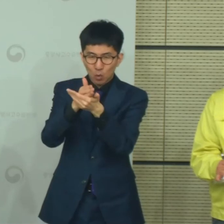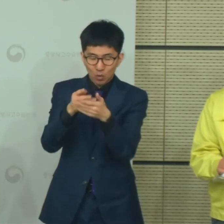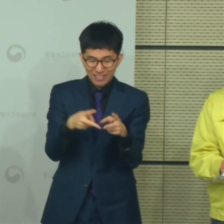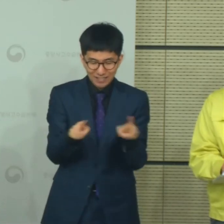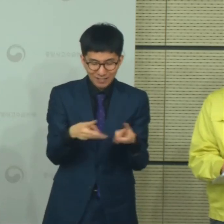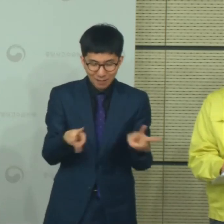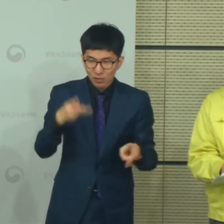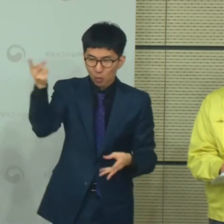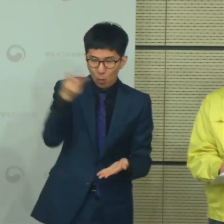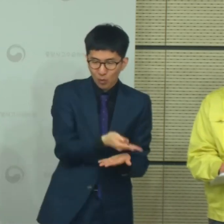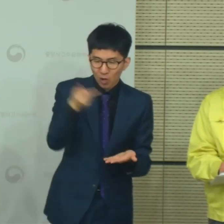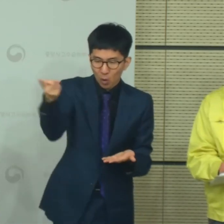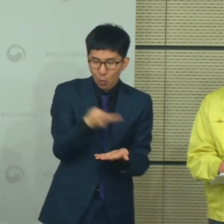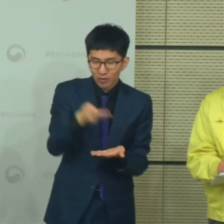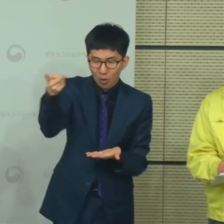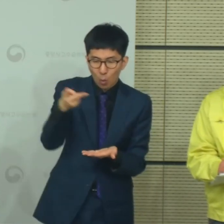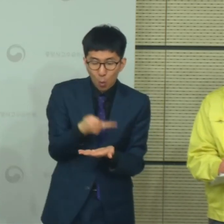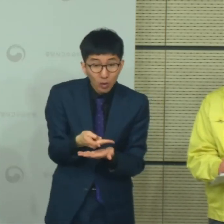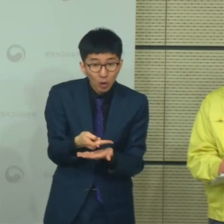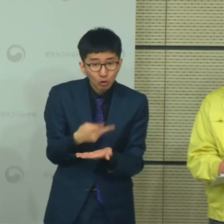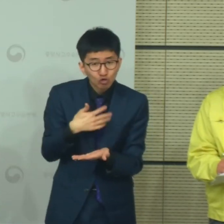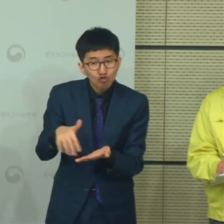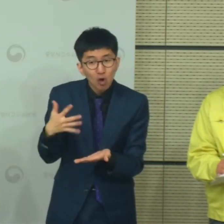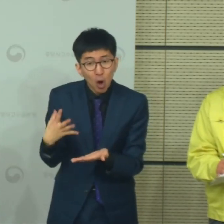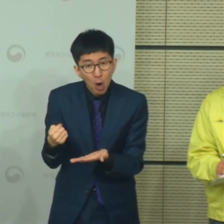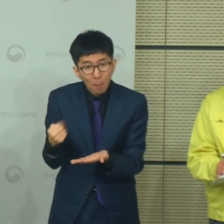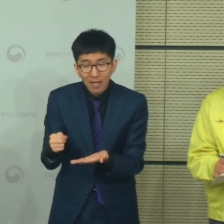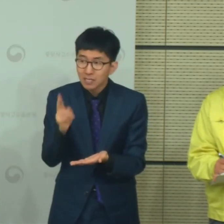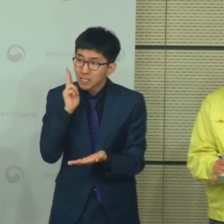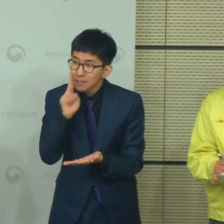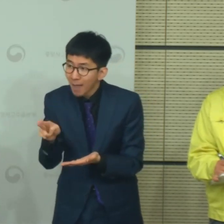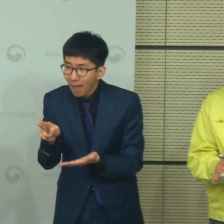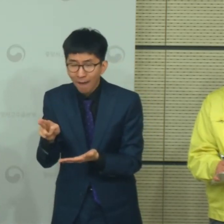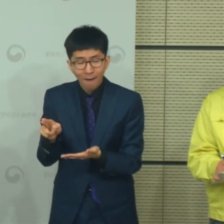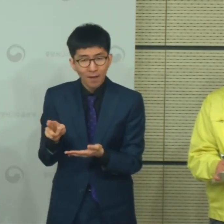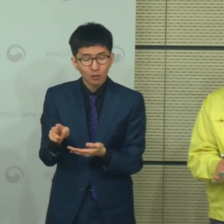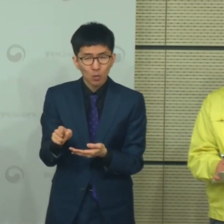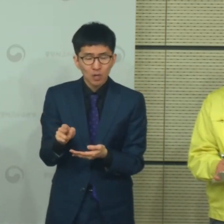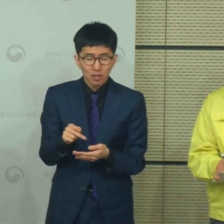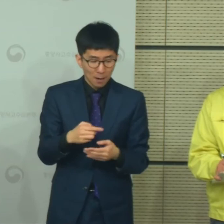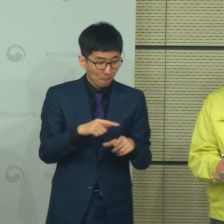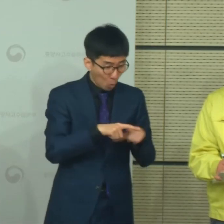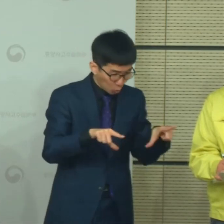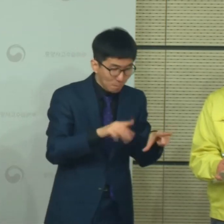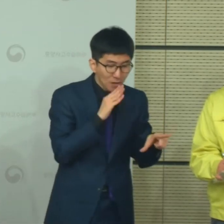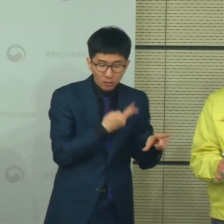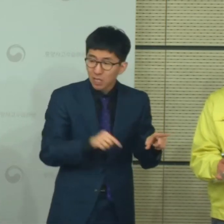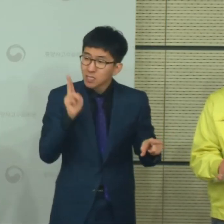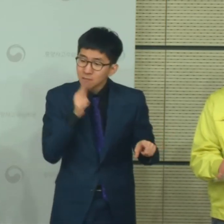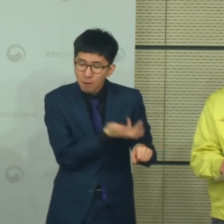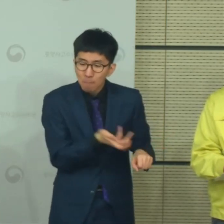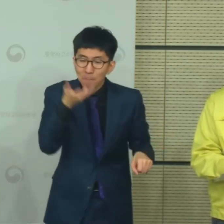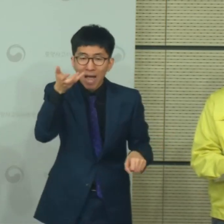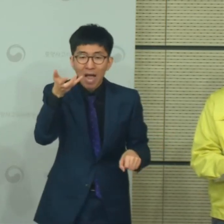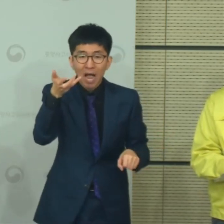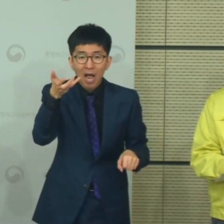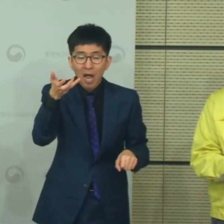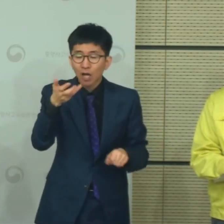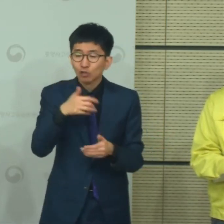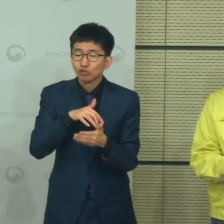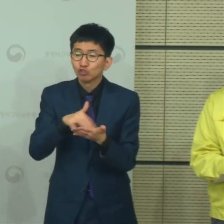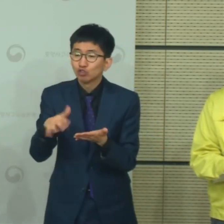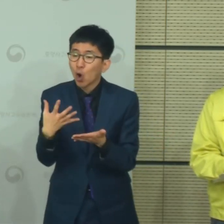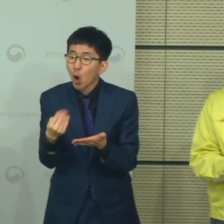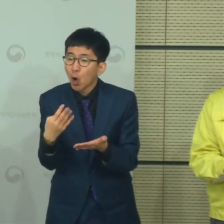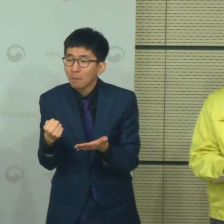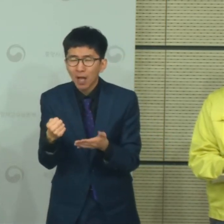진행 상황은 어느 정도 됐고 중증이거나 혹은 중증으로 좀 발전을 해서 다른 병원으로 이동하신 분은 몇 명이고